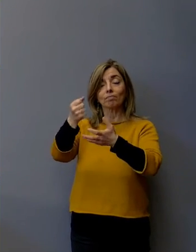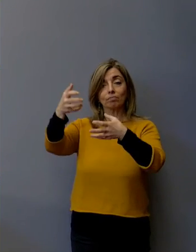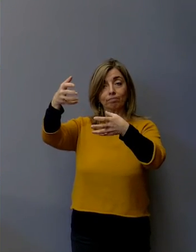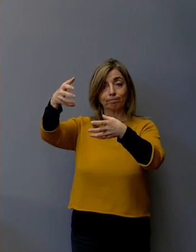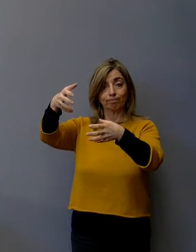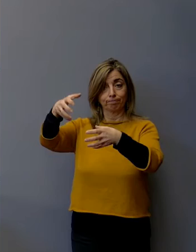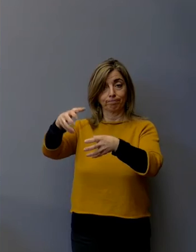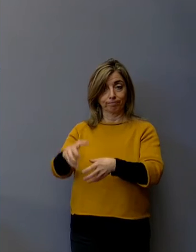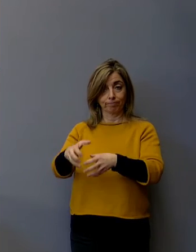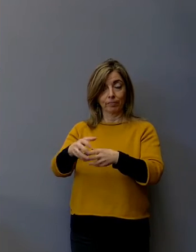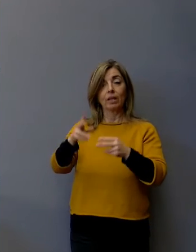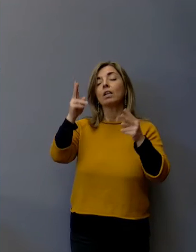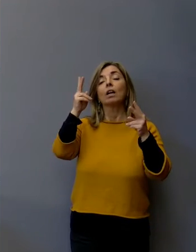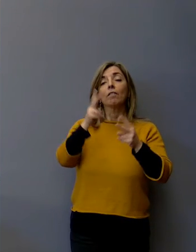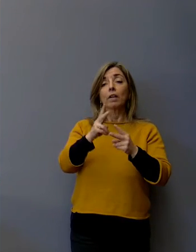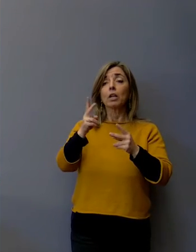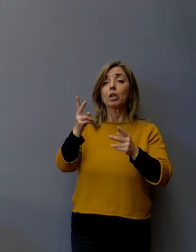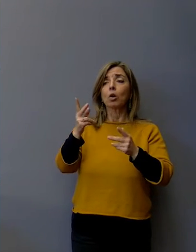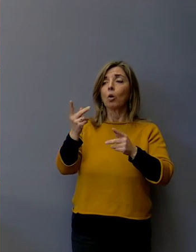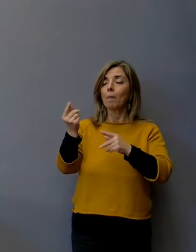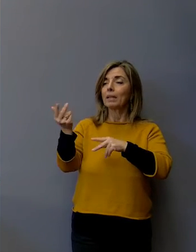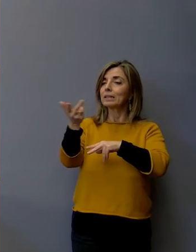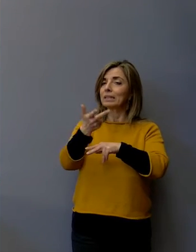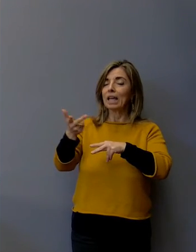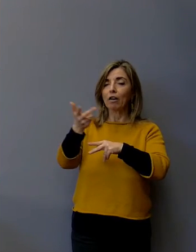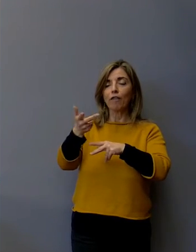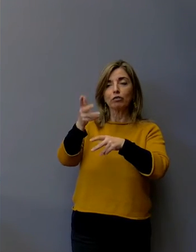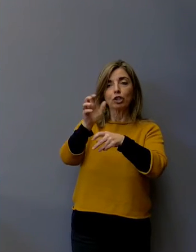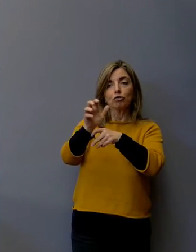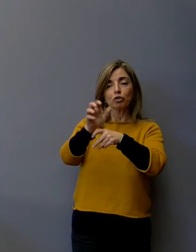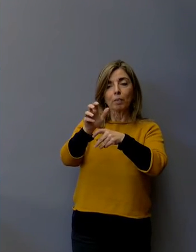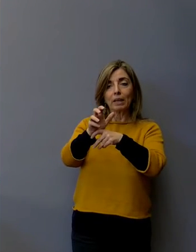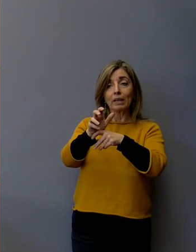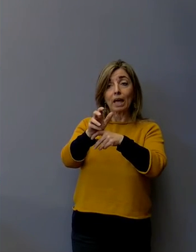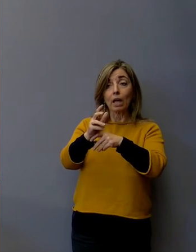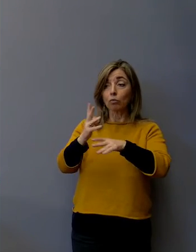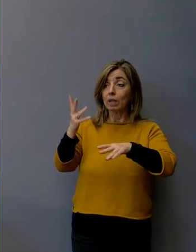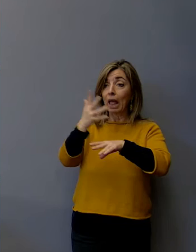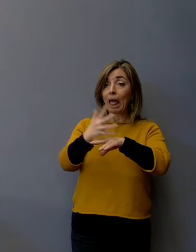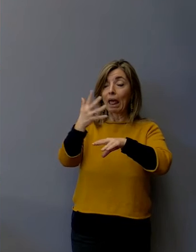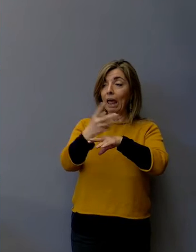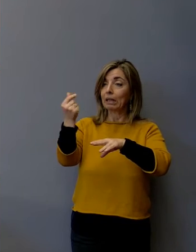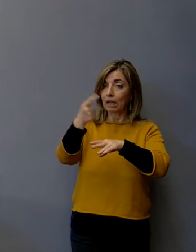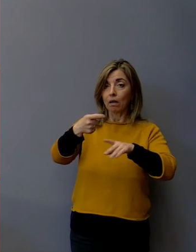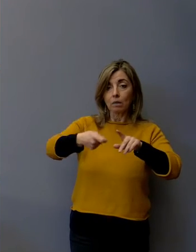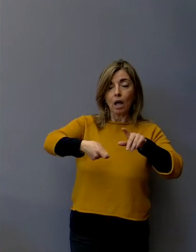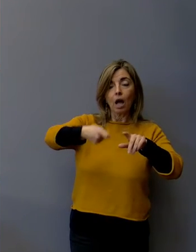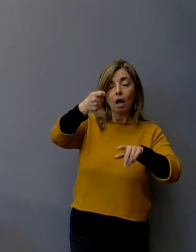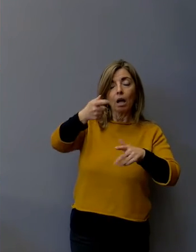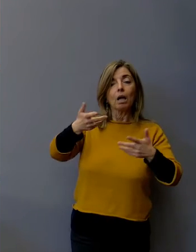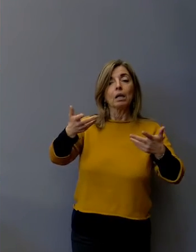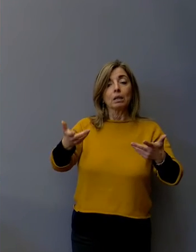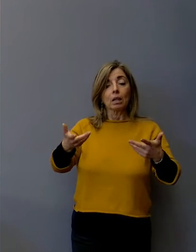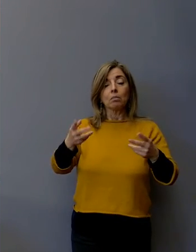nonostante le entrate dei servizi cimiteriali siano stimati in aumento da 1,5 1,8 milioni i nostri cimiteri ne abbiamo 35 hanno un